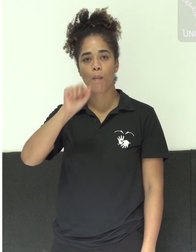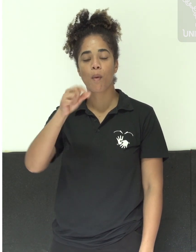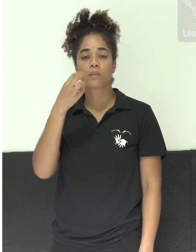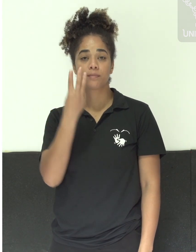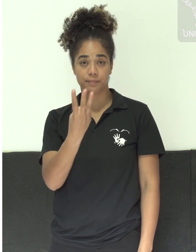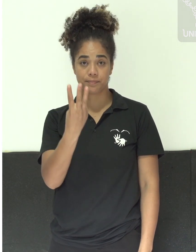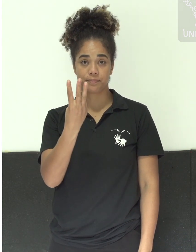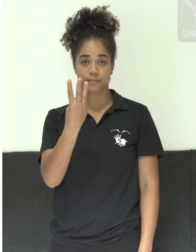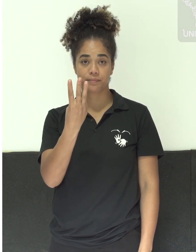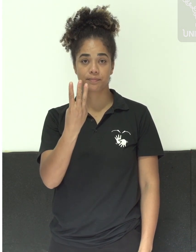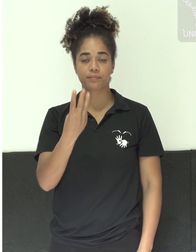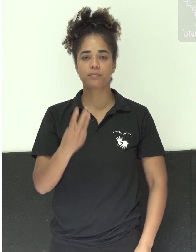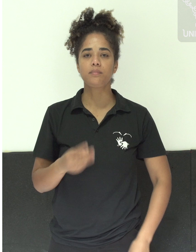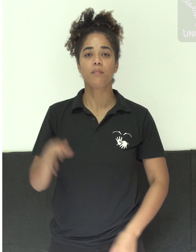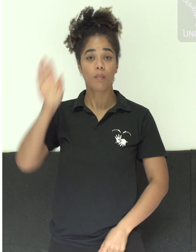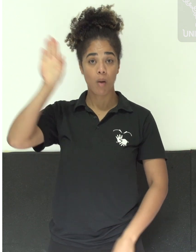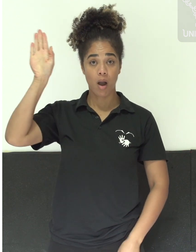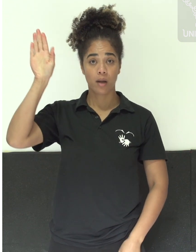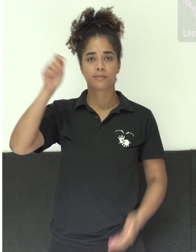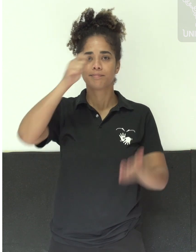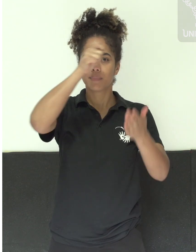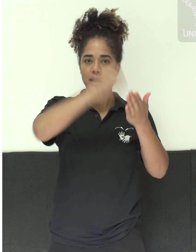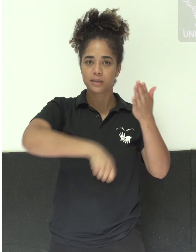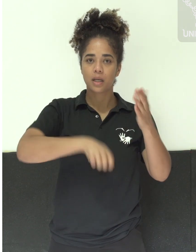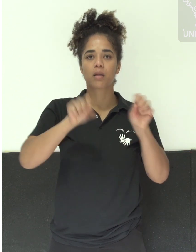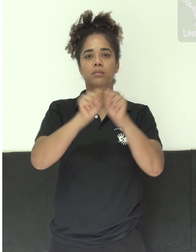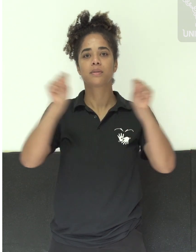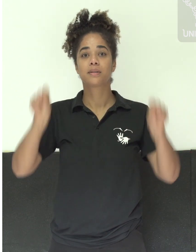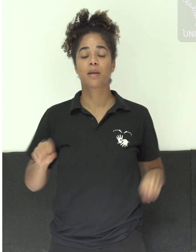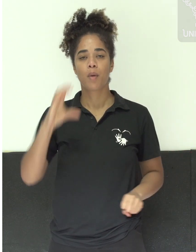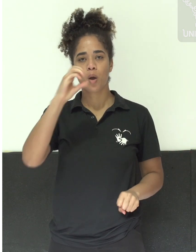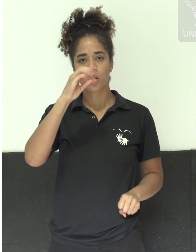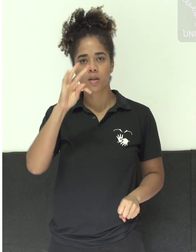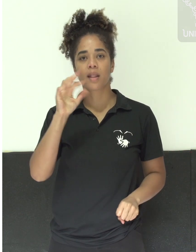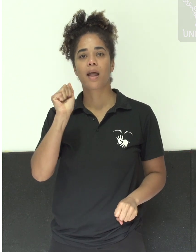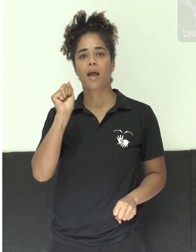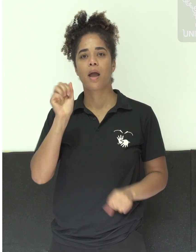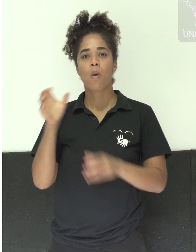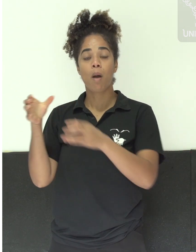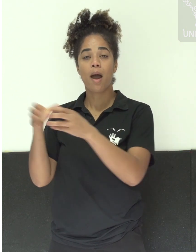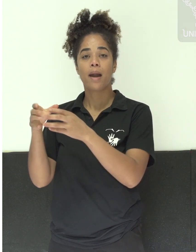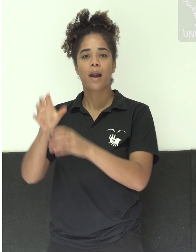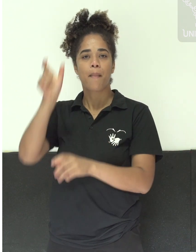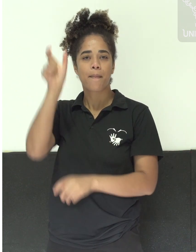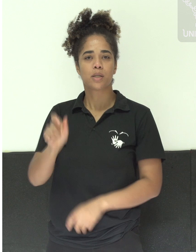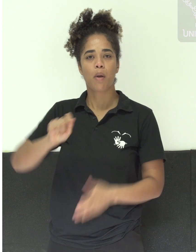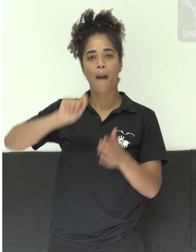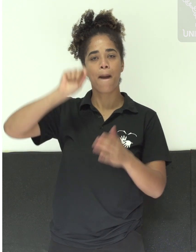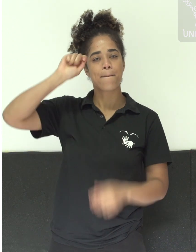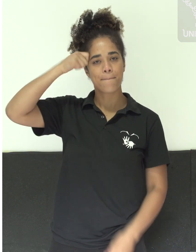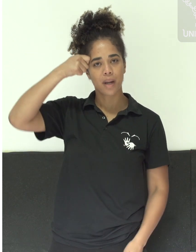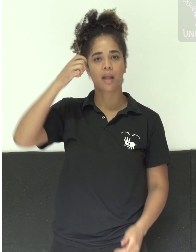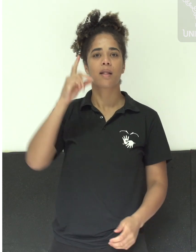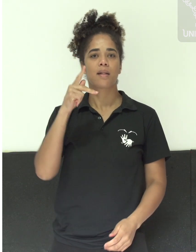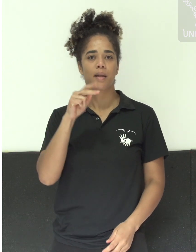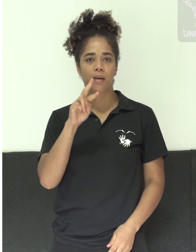7.2.5.3 Candidatos inscritos em sistema de cotas reservadas aos autodeclarados pretos,